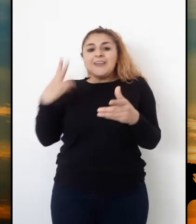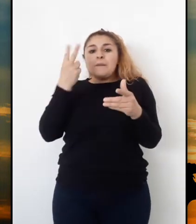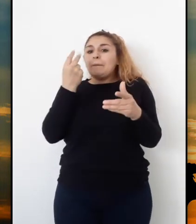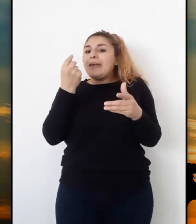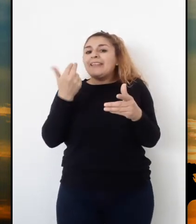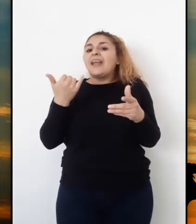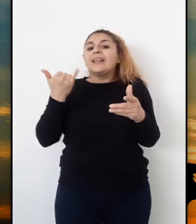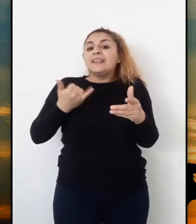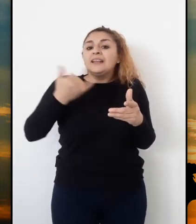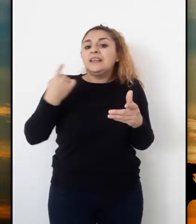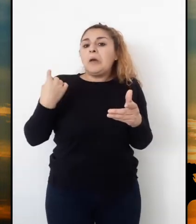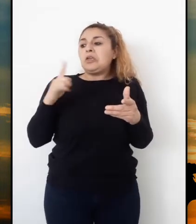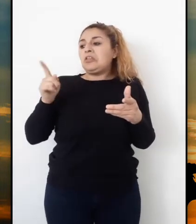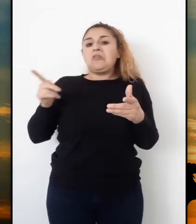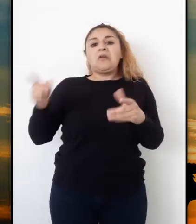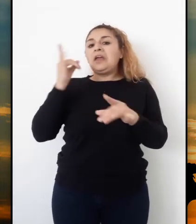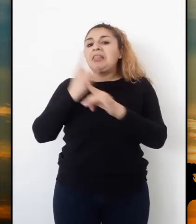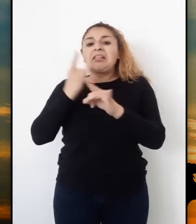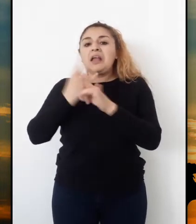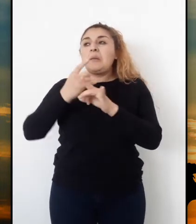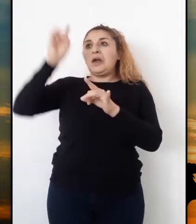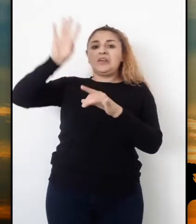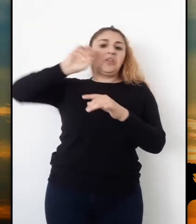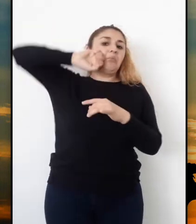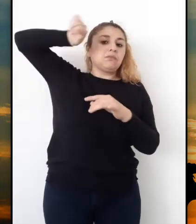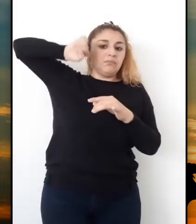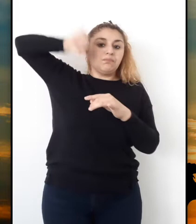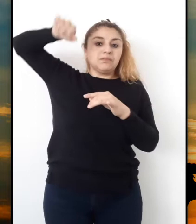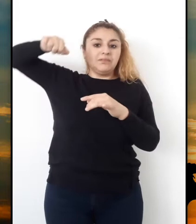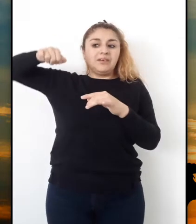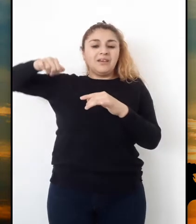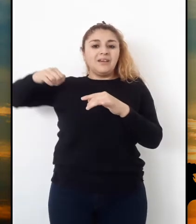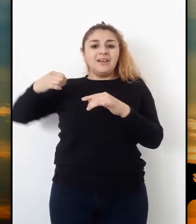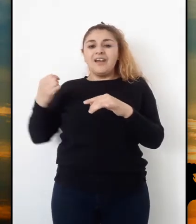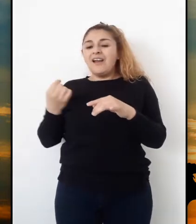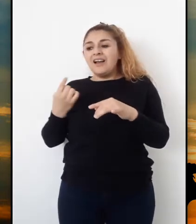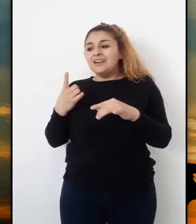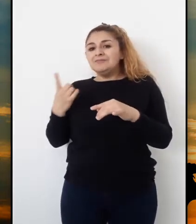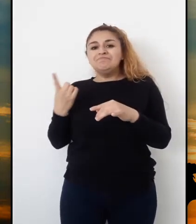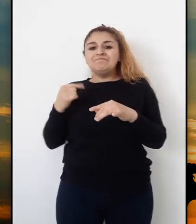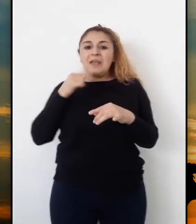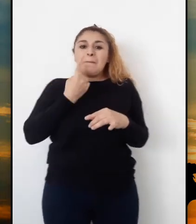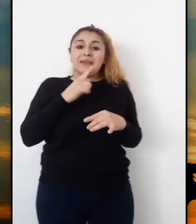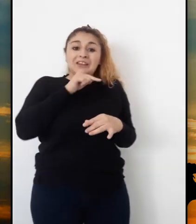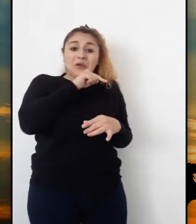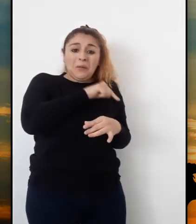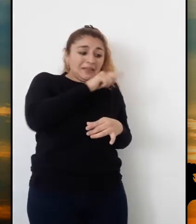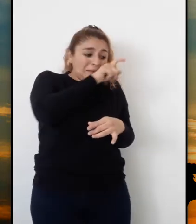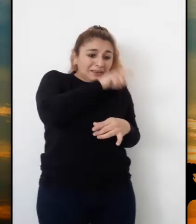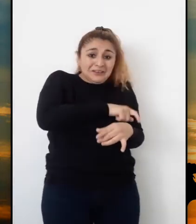bien. La pauvreté de Lazare est une chose bien ou mal? La pobreza de Lázaro era una cosa